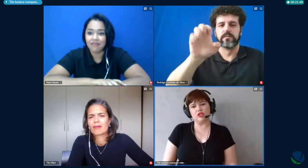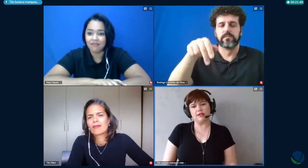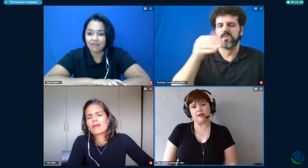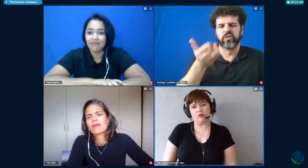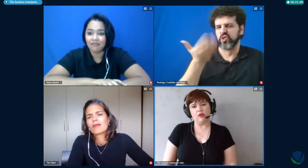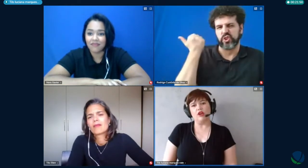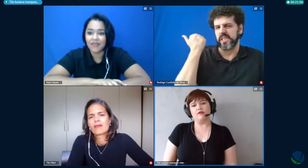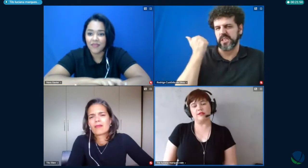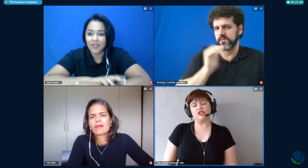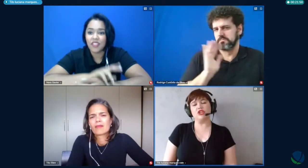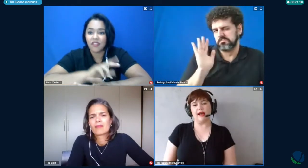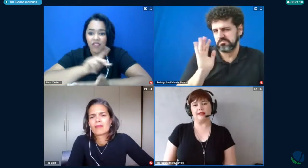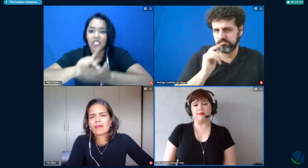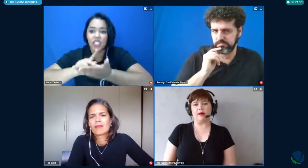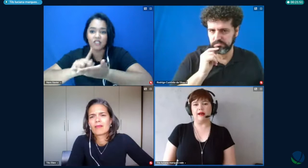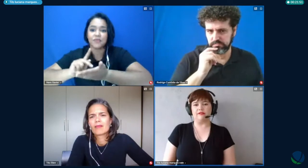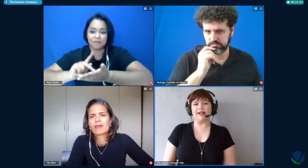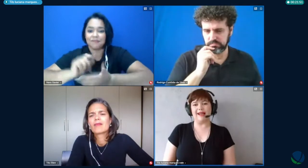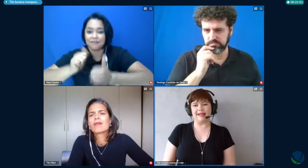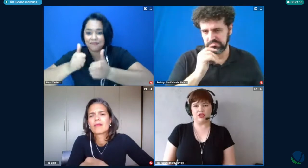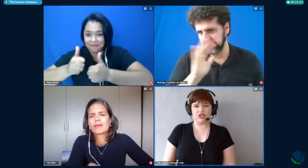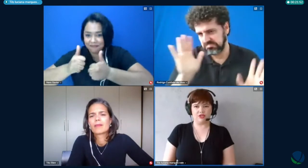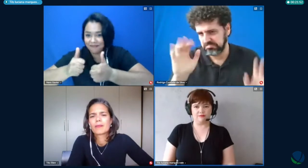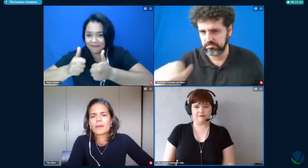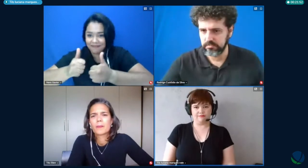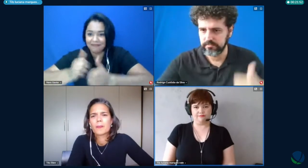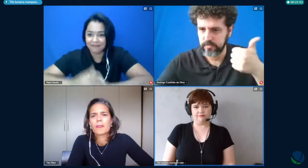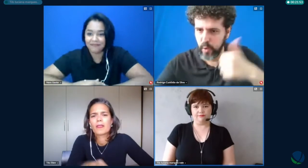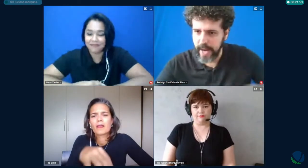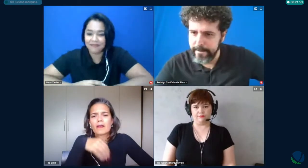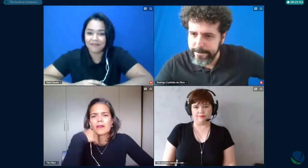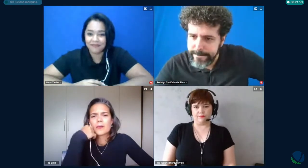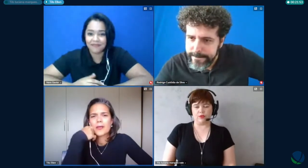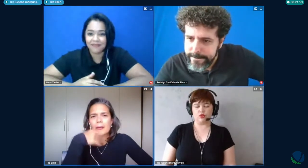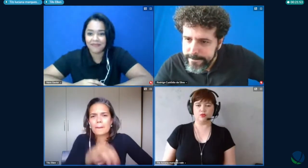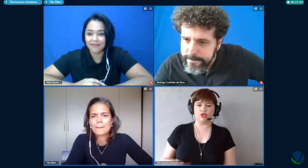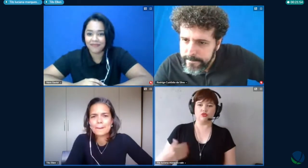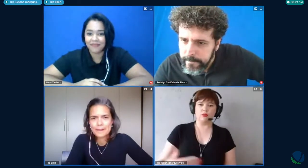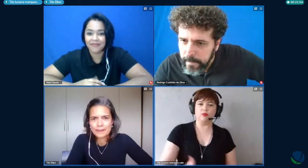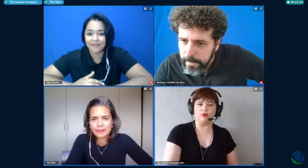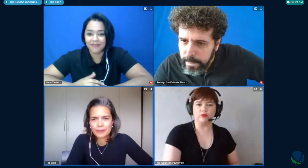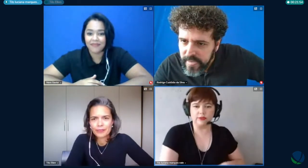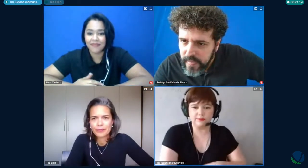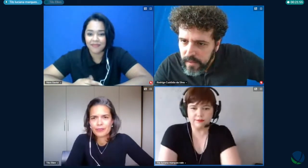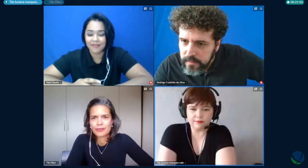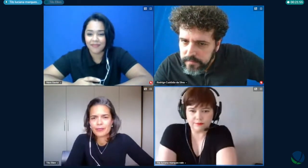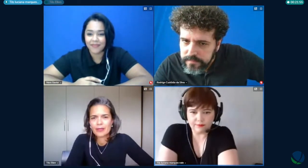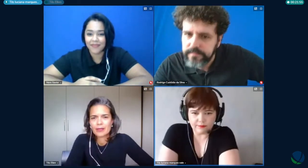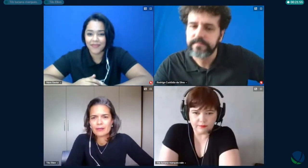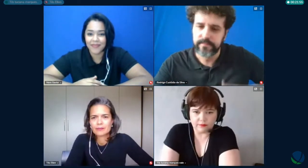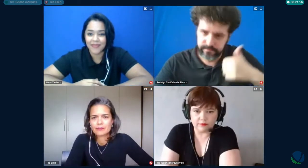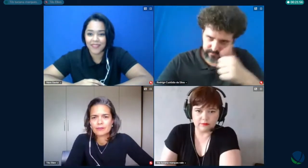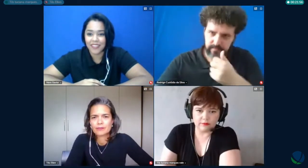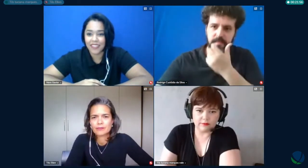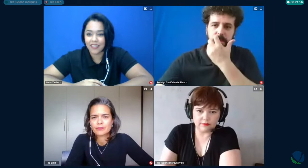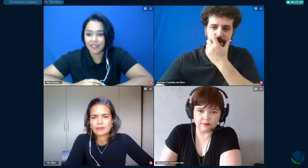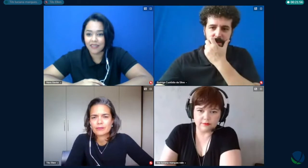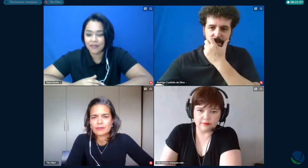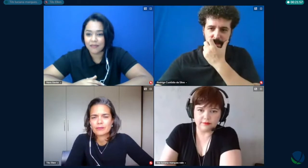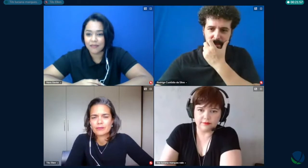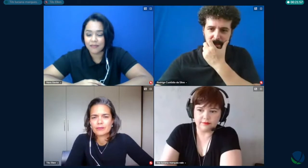uma sugestão você tirar essa palavra carente. Okay. Substitui por outra.